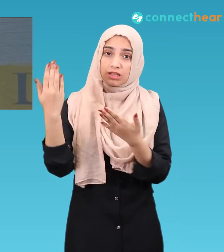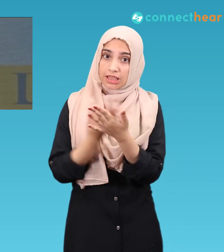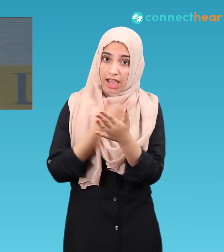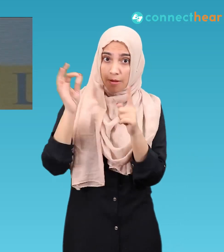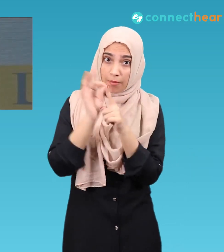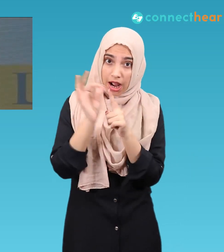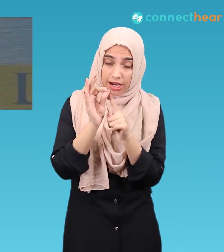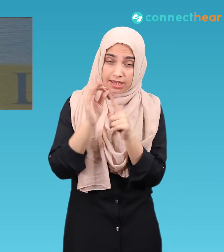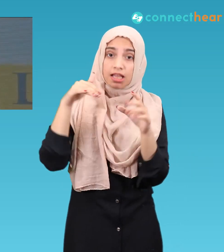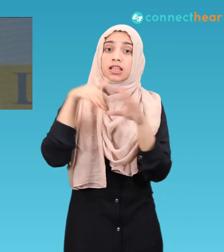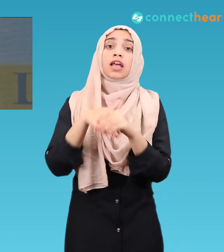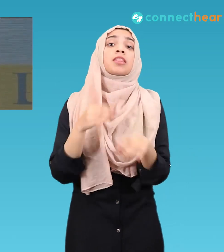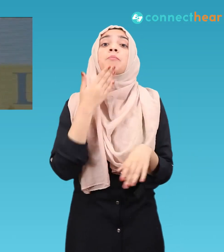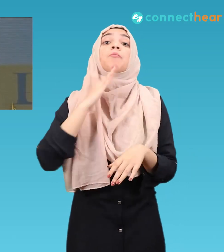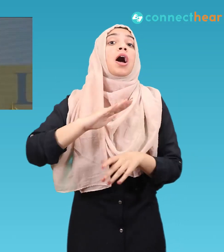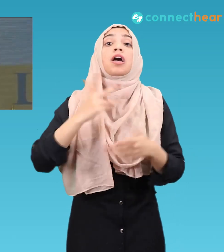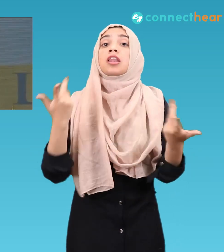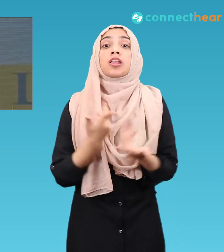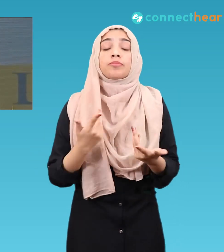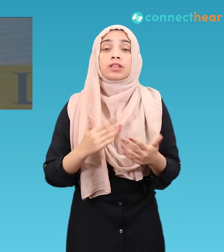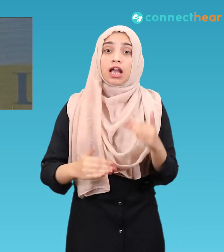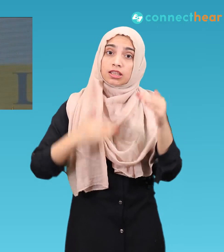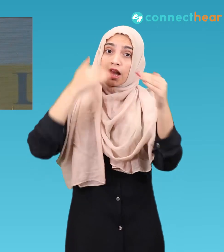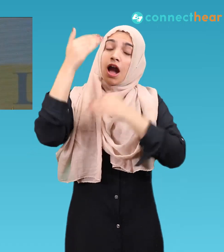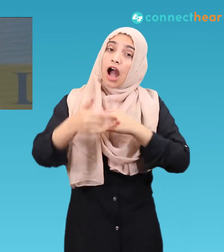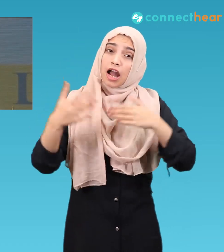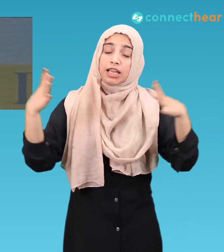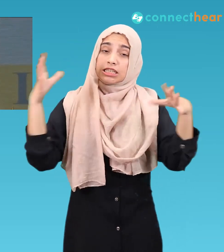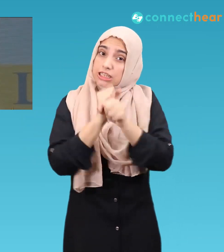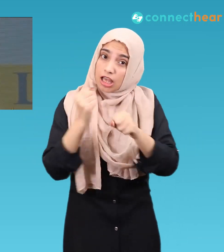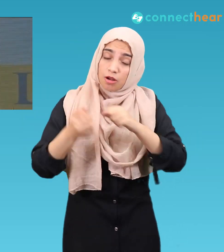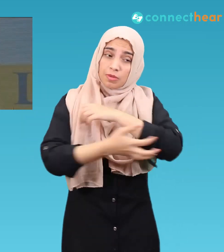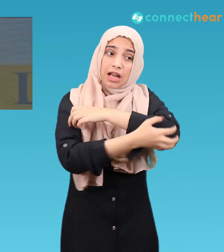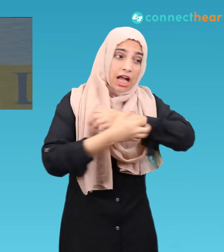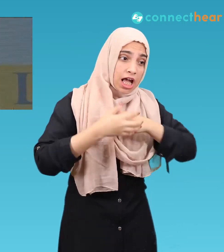है। और नया पाकिस्तान का मतलब